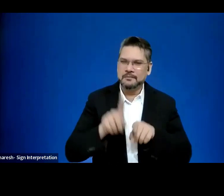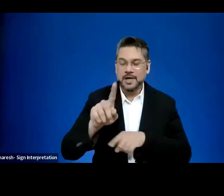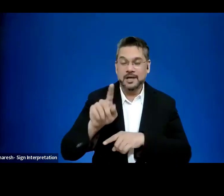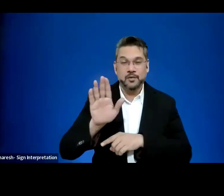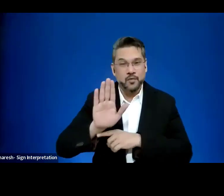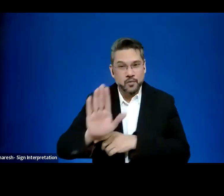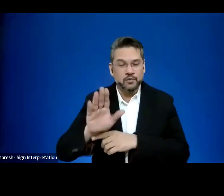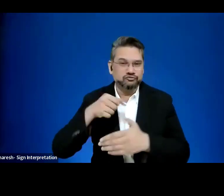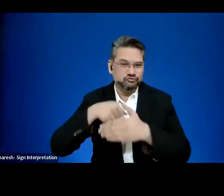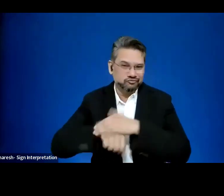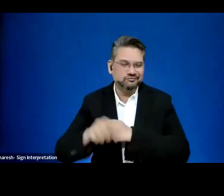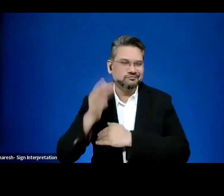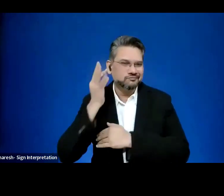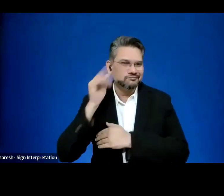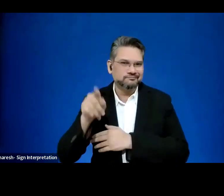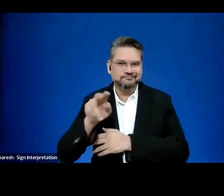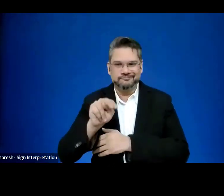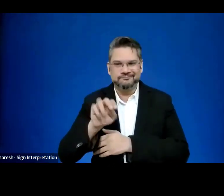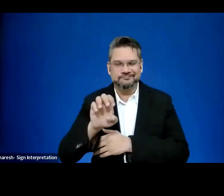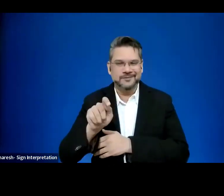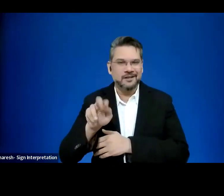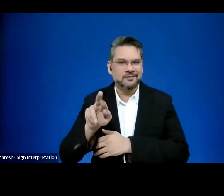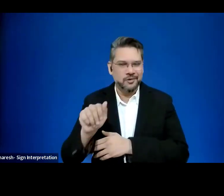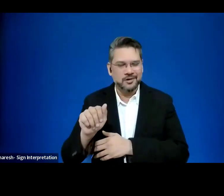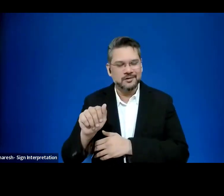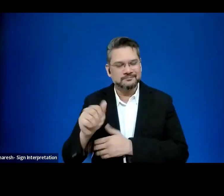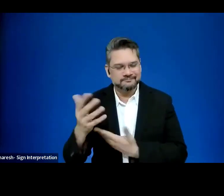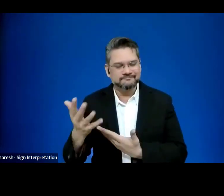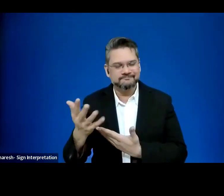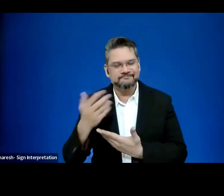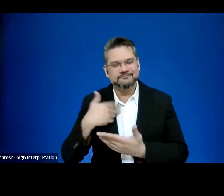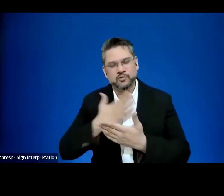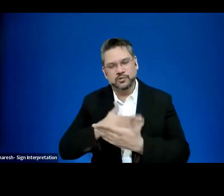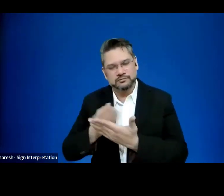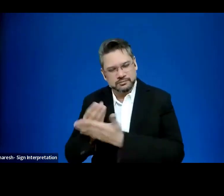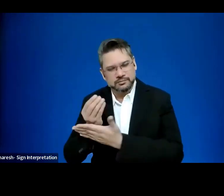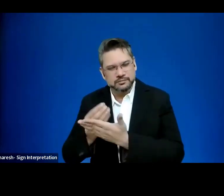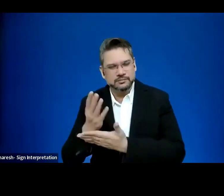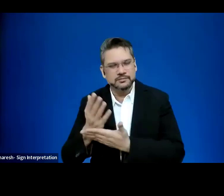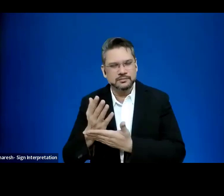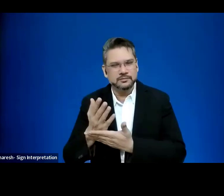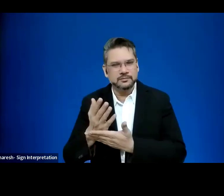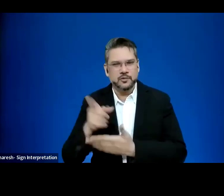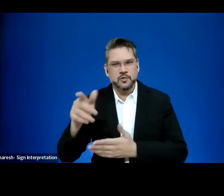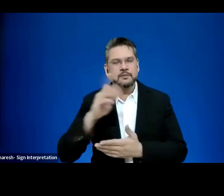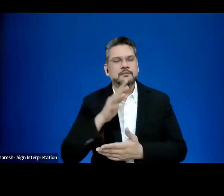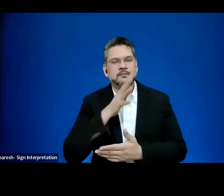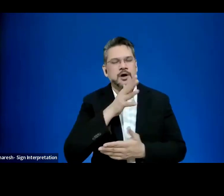因为 Bhargavi 他也有他的孩子，他是一位母亲，他是滋养者，